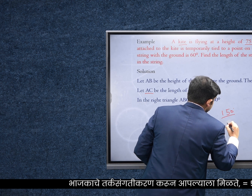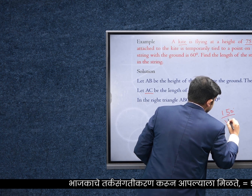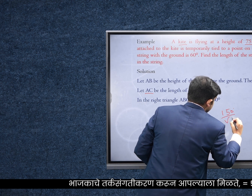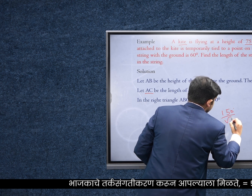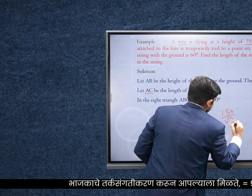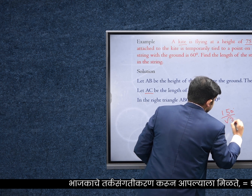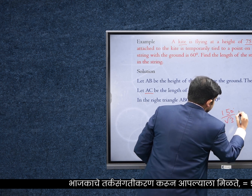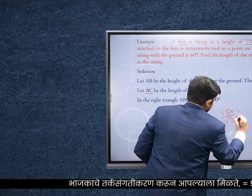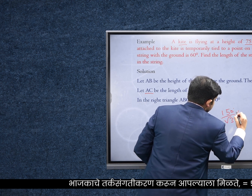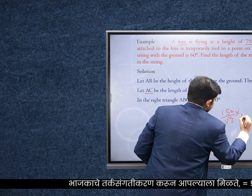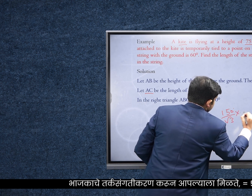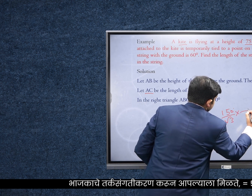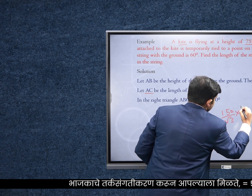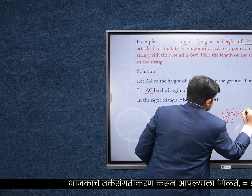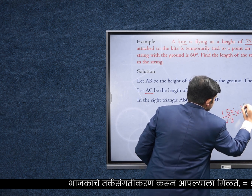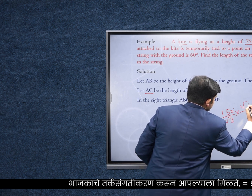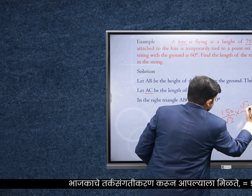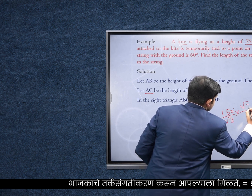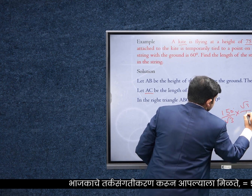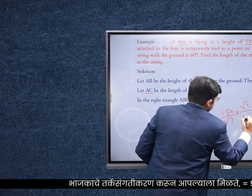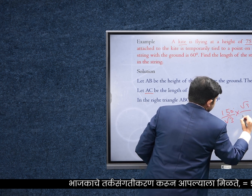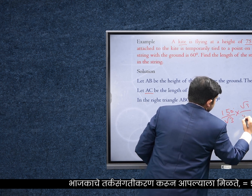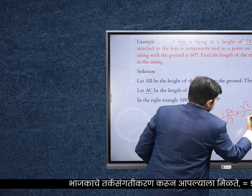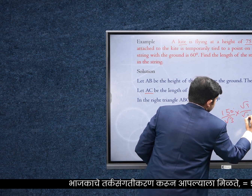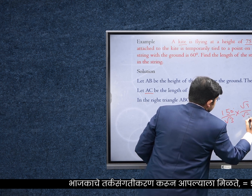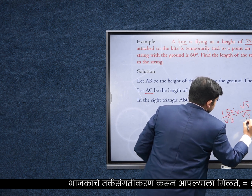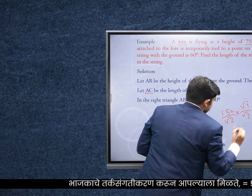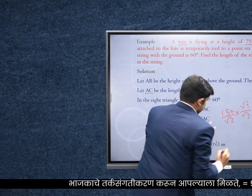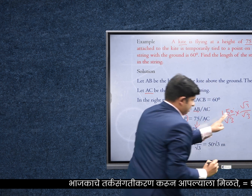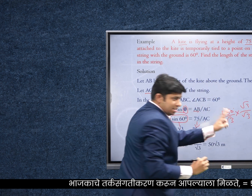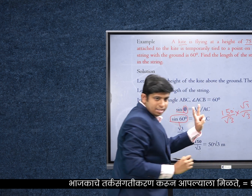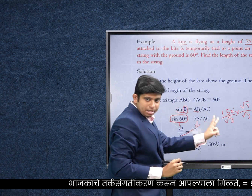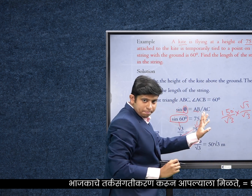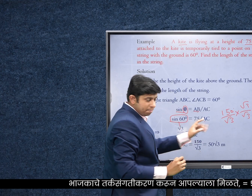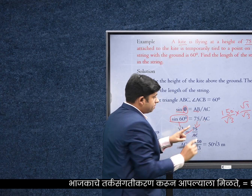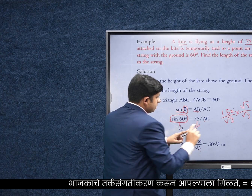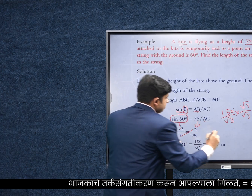भाजकाचे तर्कसंगतीकरण करून आपल्याला मिळते बरोबर 50/3 मीटर.